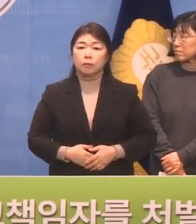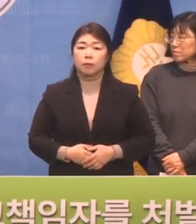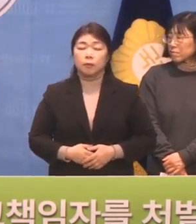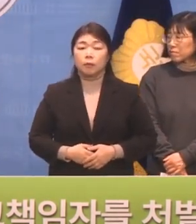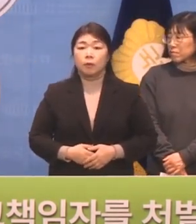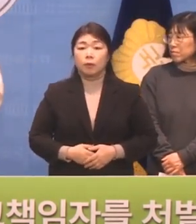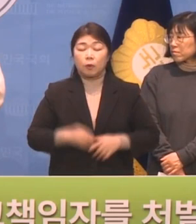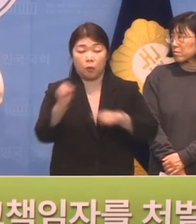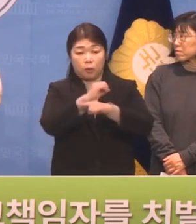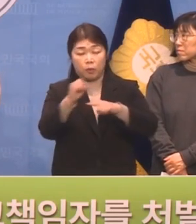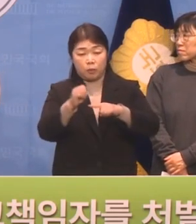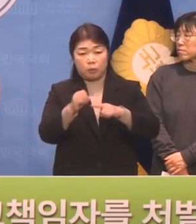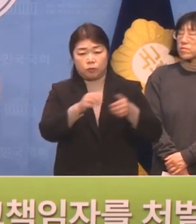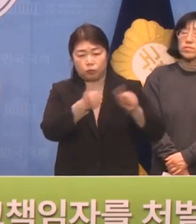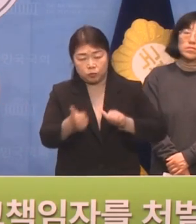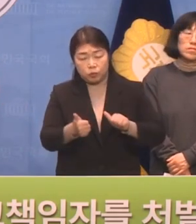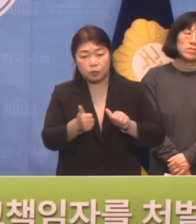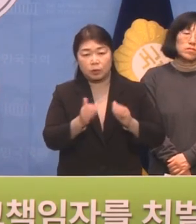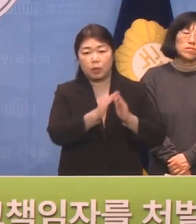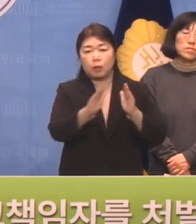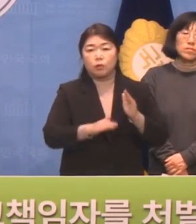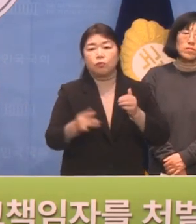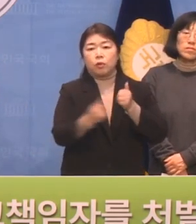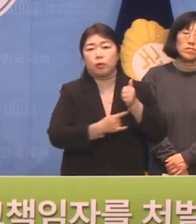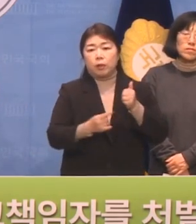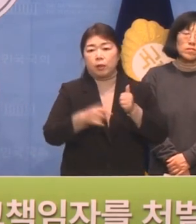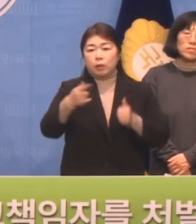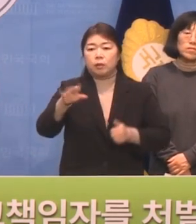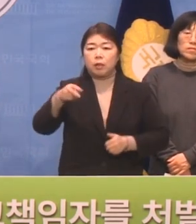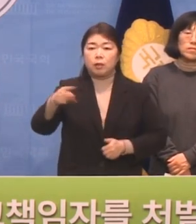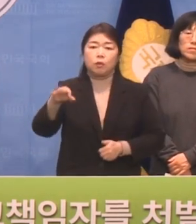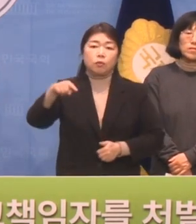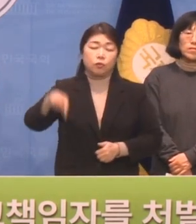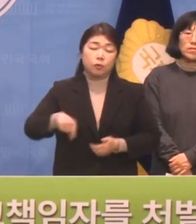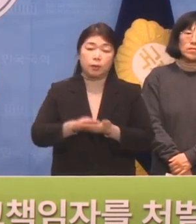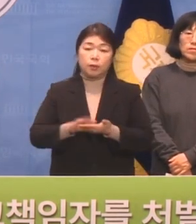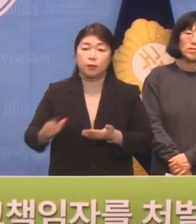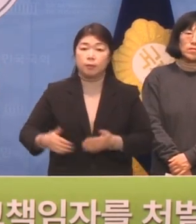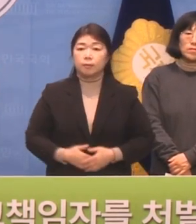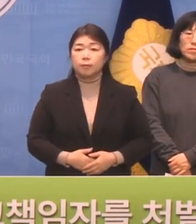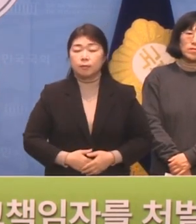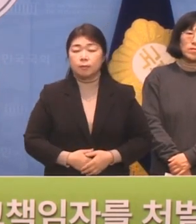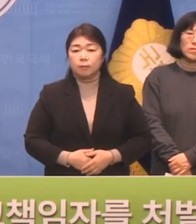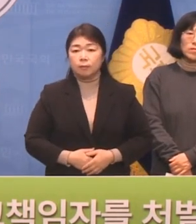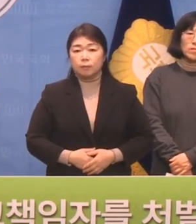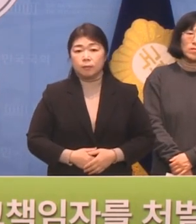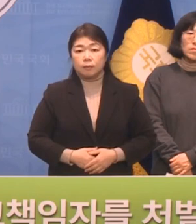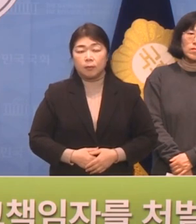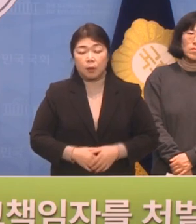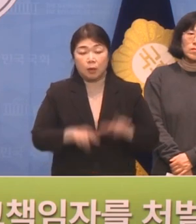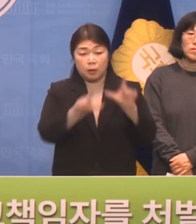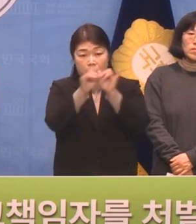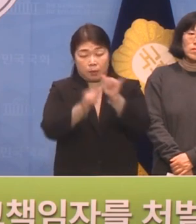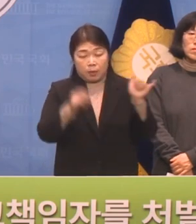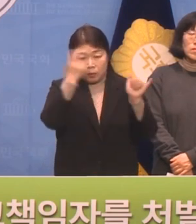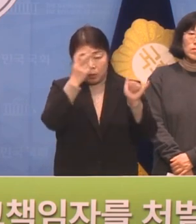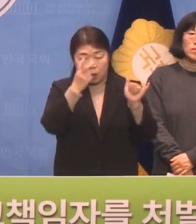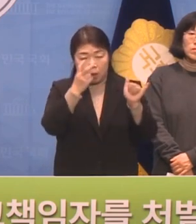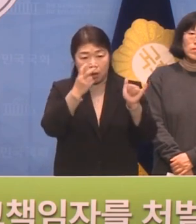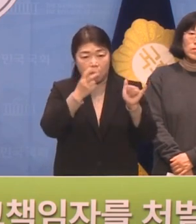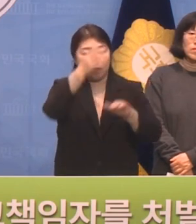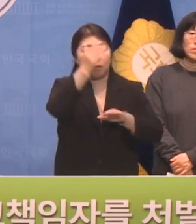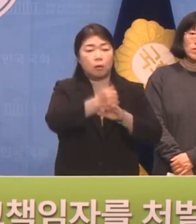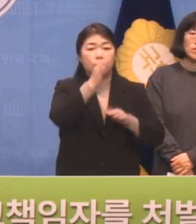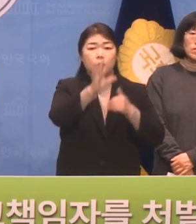네, 오송 참사 가족위원회 장성수입니다. 오송 참사 시민진상조사위원회에 따르면